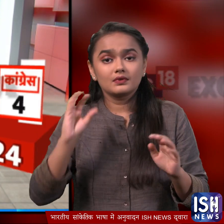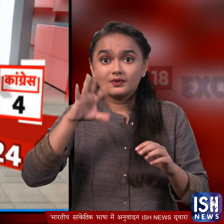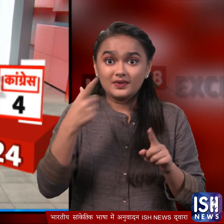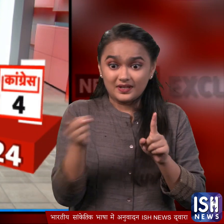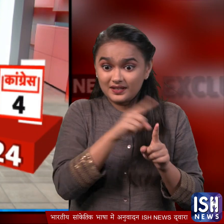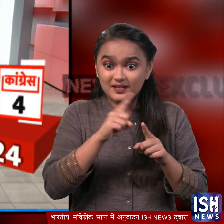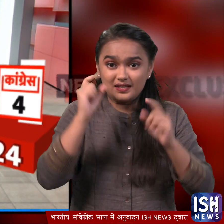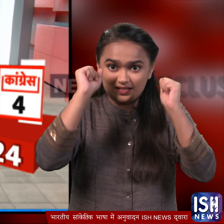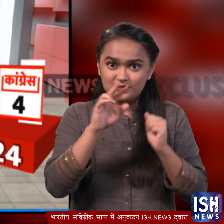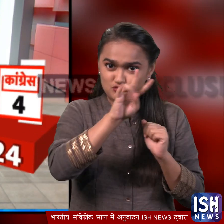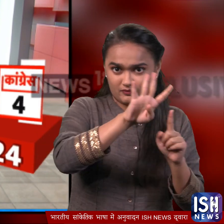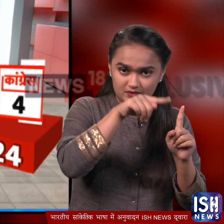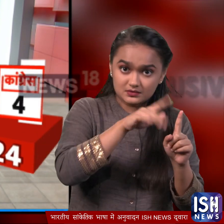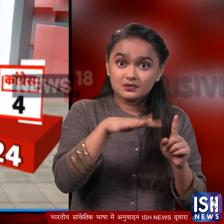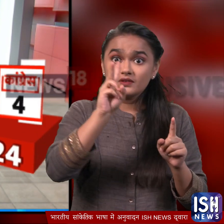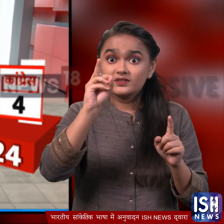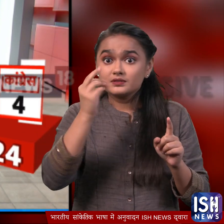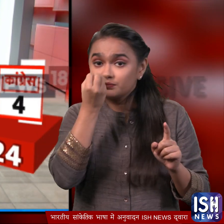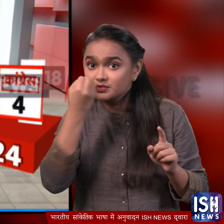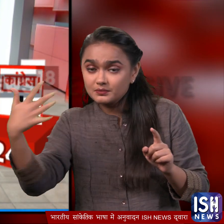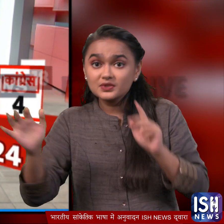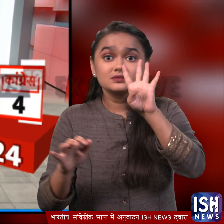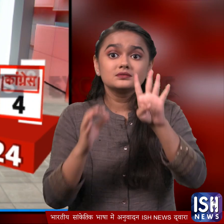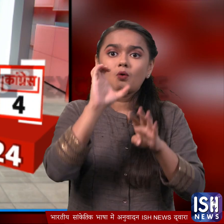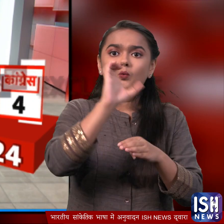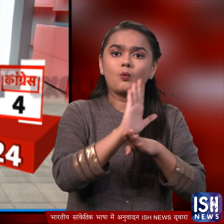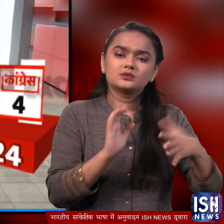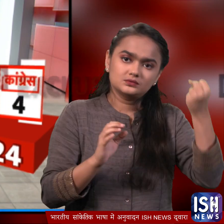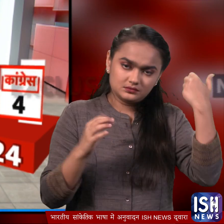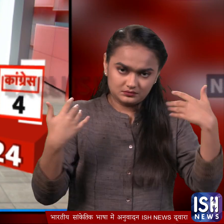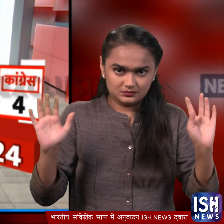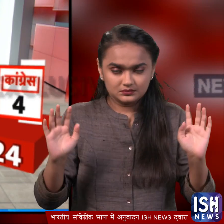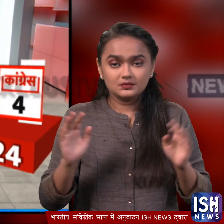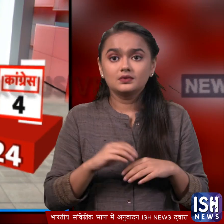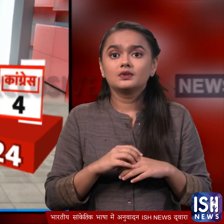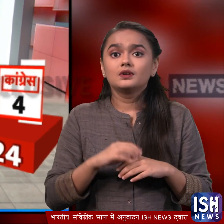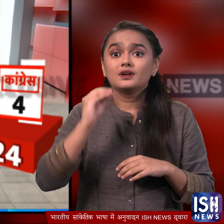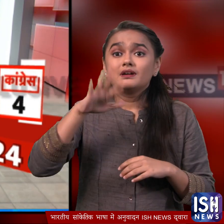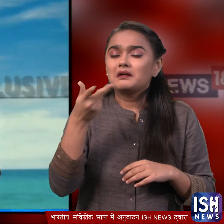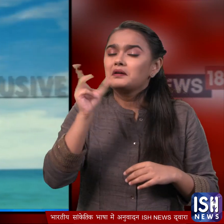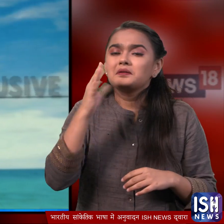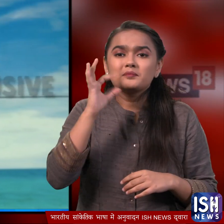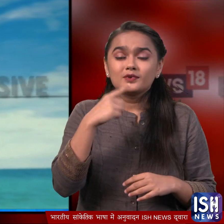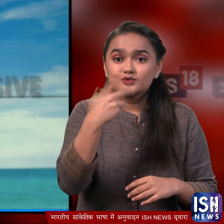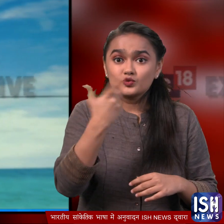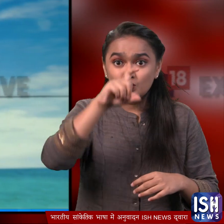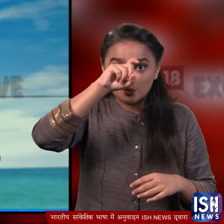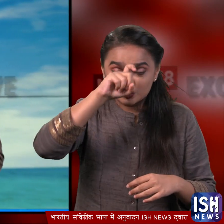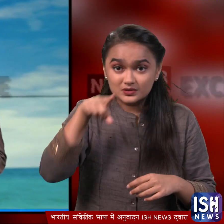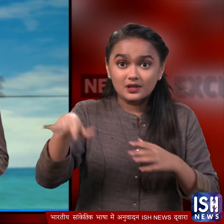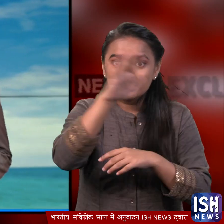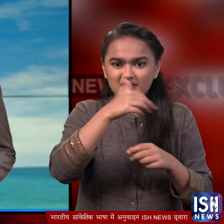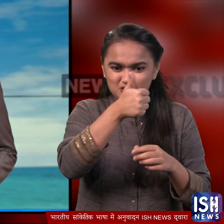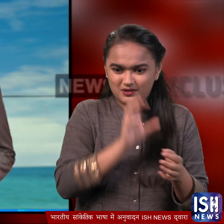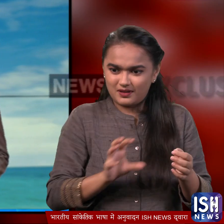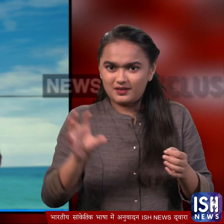नगर पालिका की 24 सीटों के लिए चुनाव हुए, जिनमें 20 पर बीजेपी और केवल 4 पर कांग्रेस ने जीत हासिल की। सौभाग्य की एक बात यह कि गुजरात में